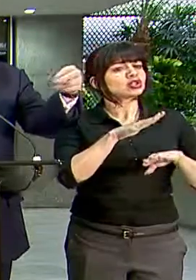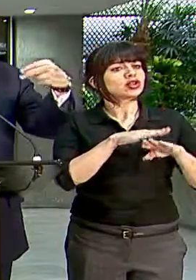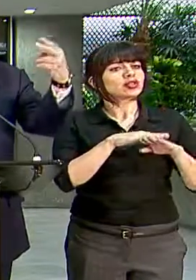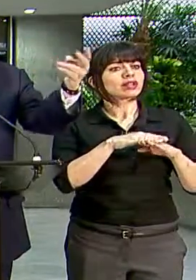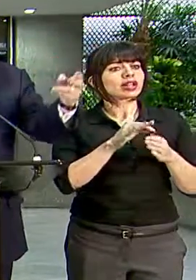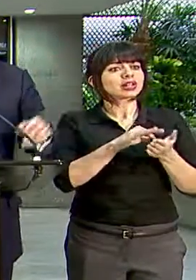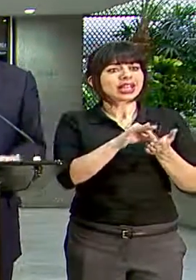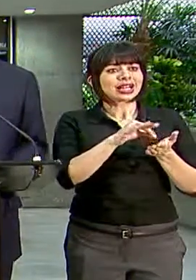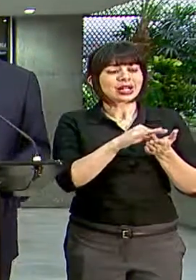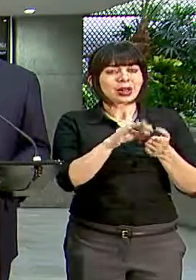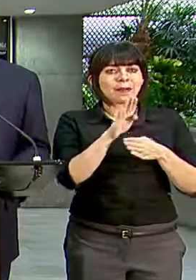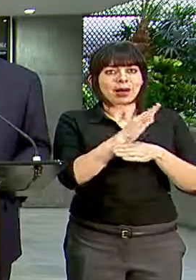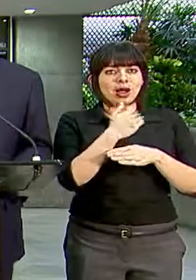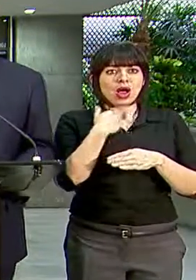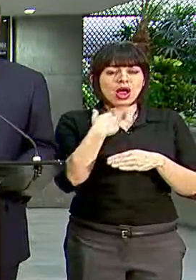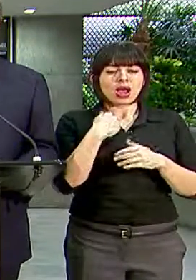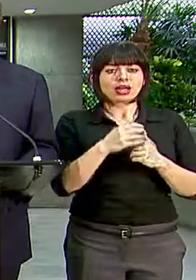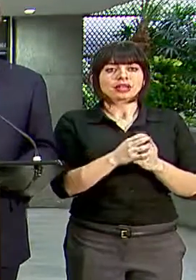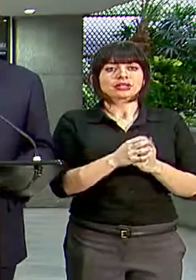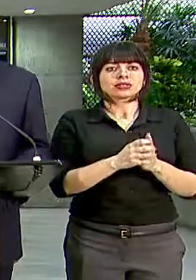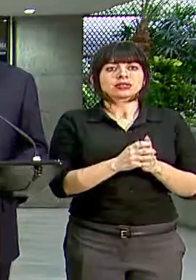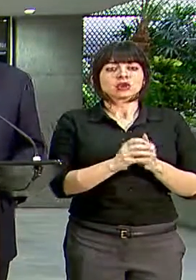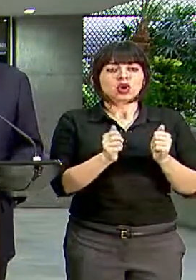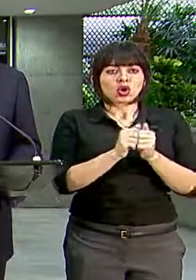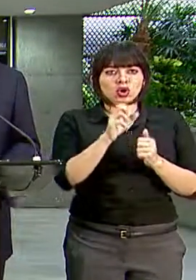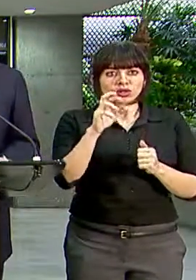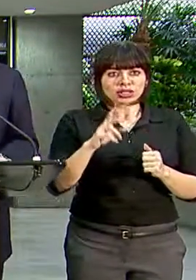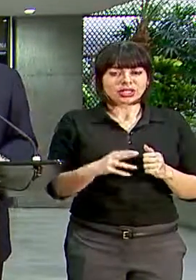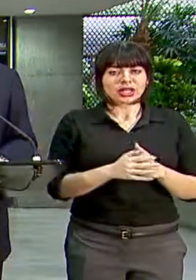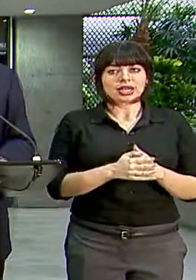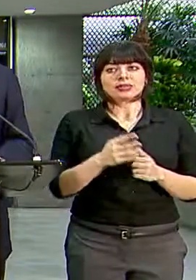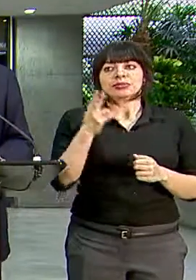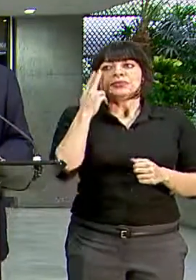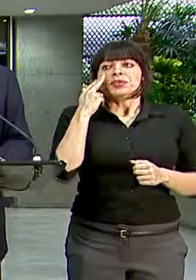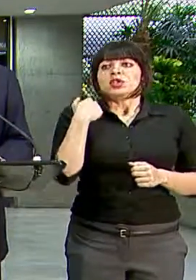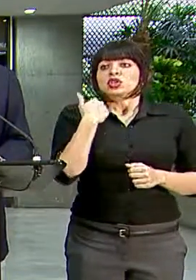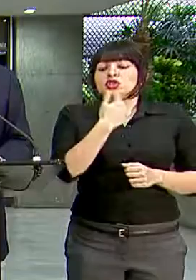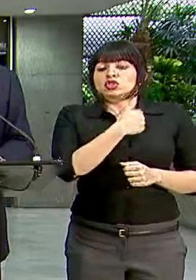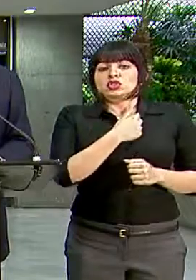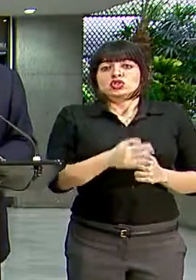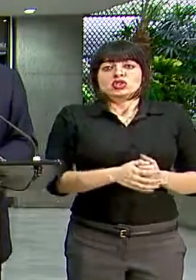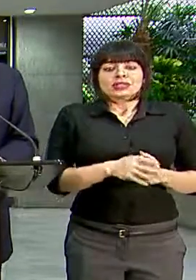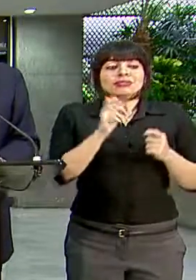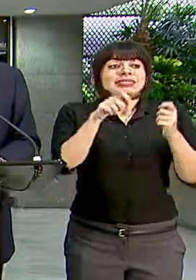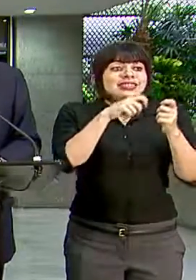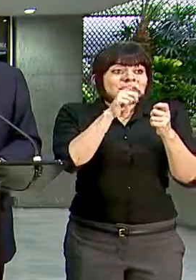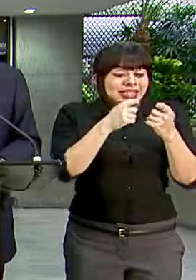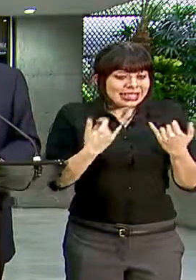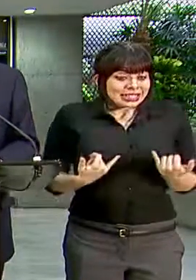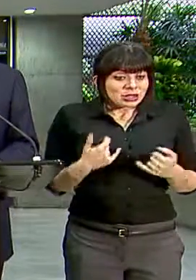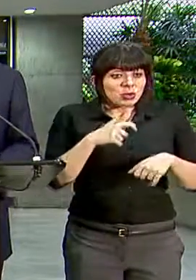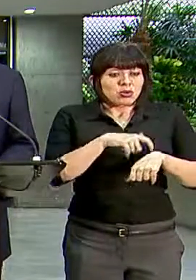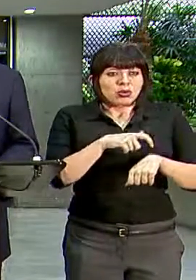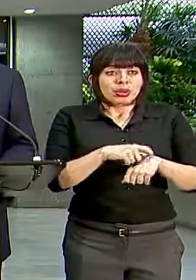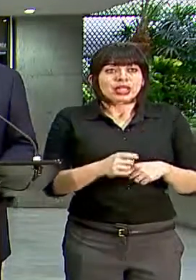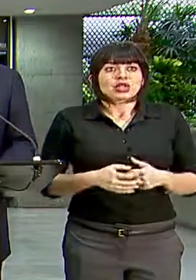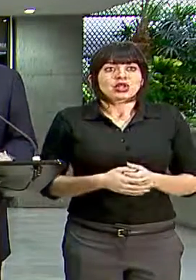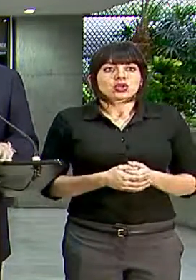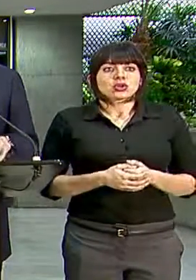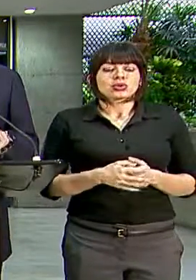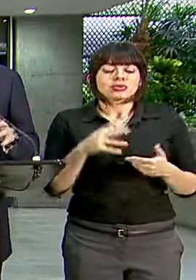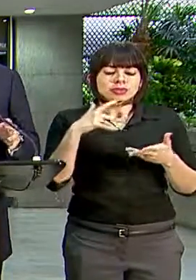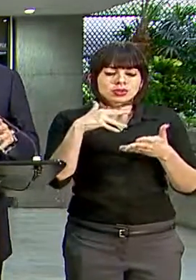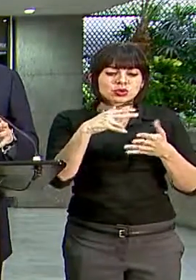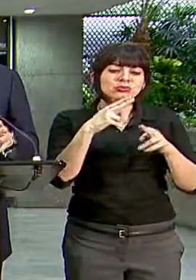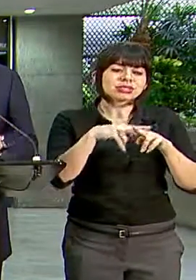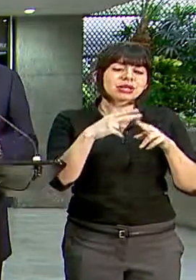los créditos que el banco tiene con Costa Rica. A ver, nosotros justamente en este momento estamos